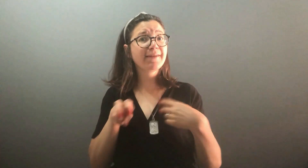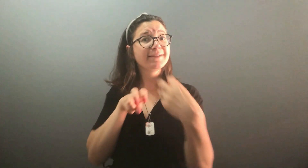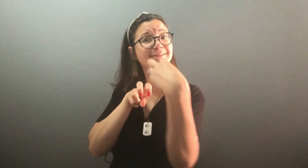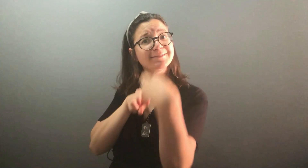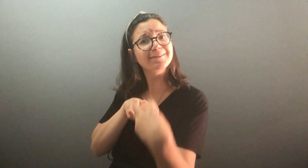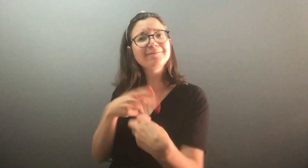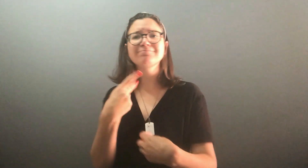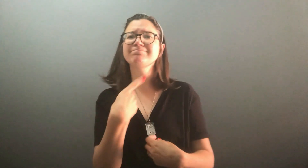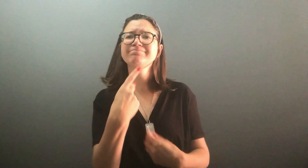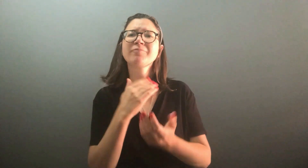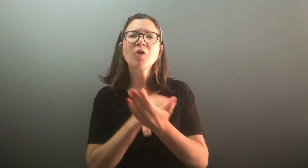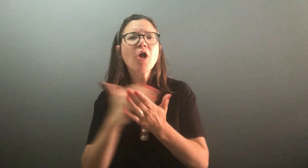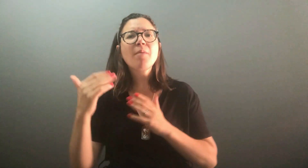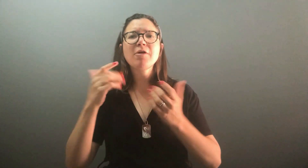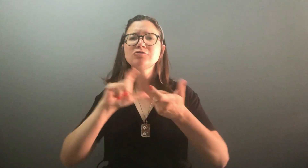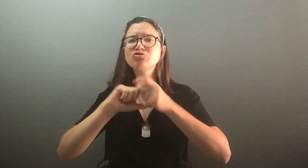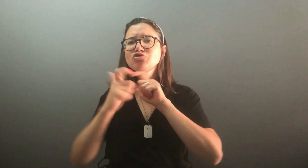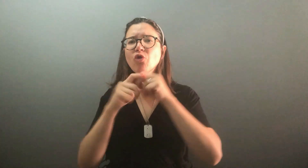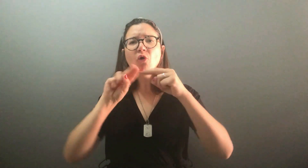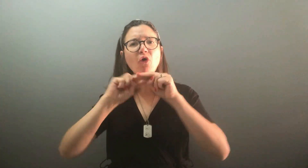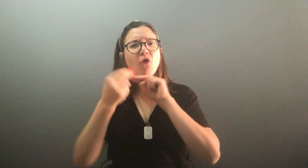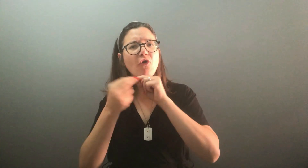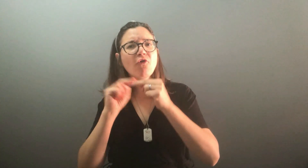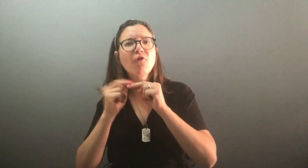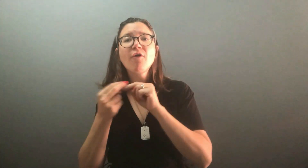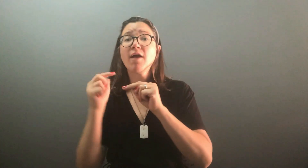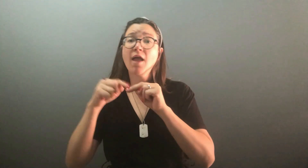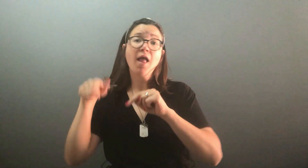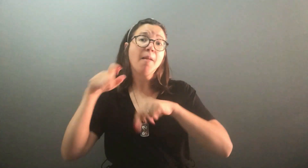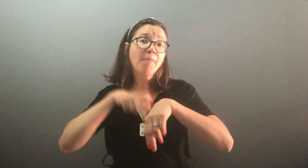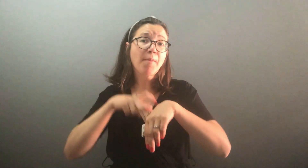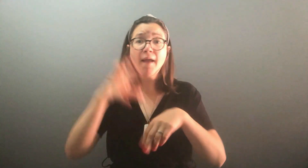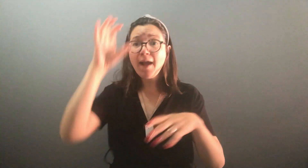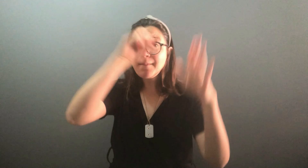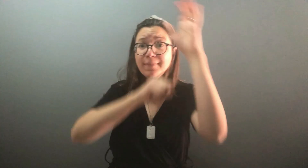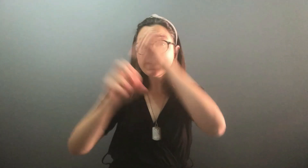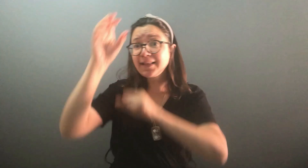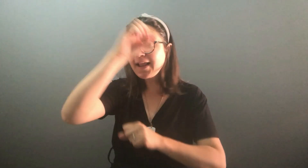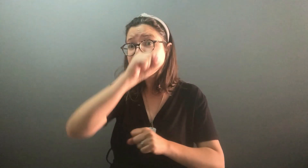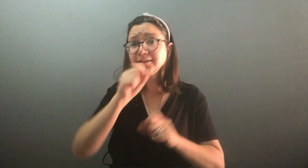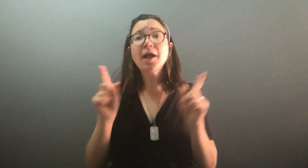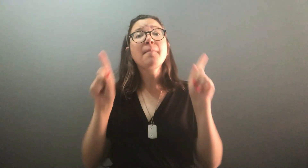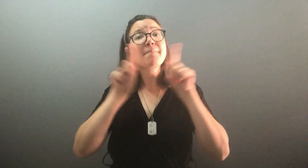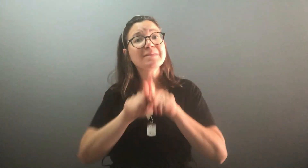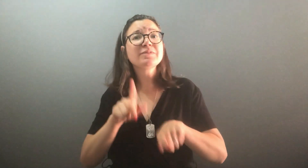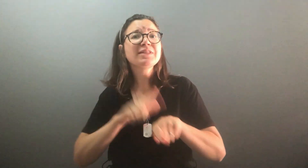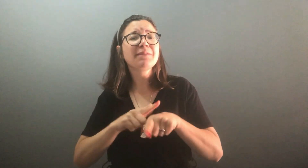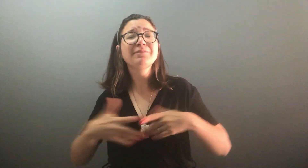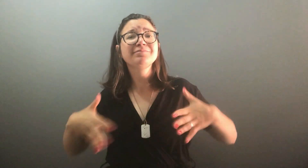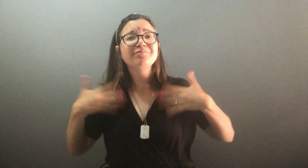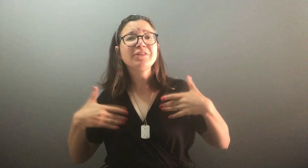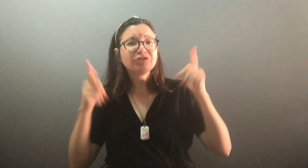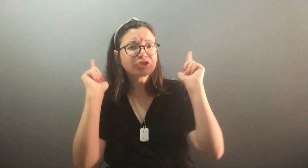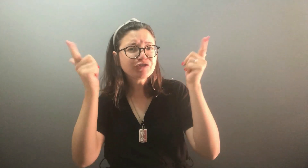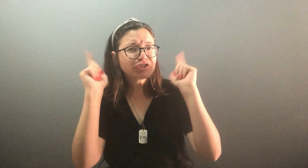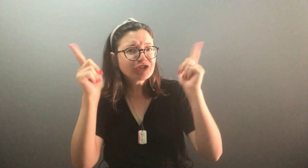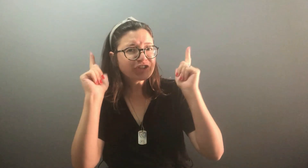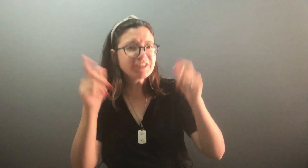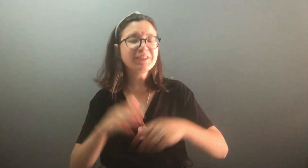à frente à criança e dar início a essa brincadeira. Então é algo descontraído, porque é um momento de aprendizagem, mas também é um momento de diversão,